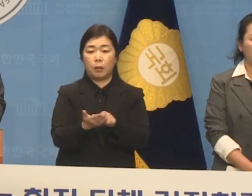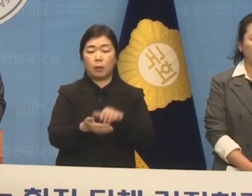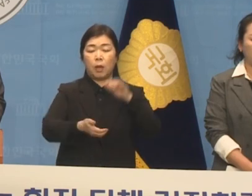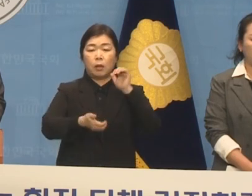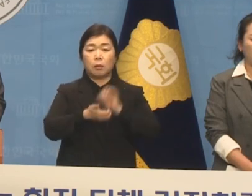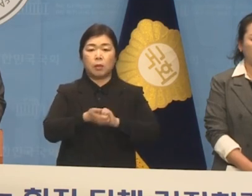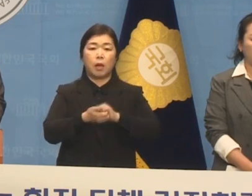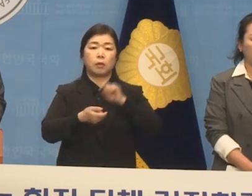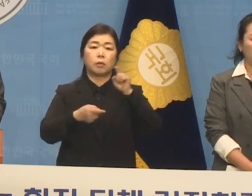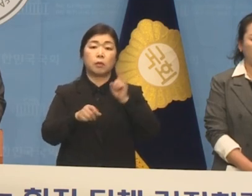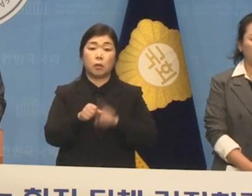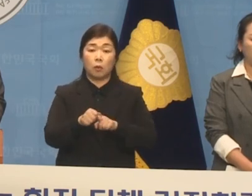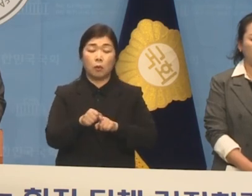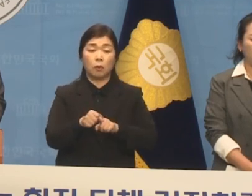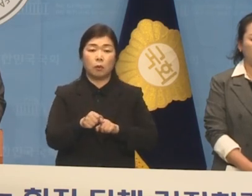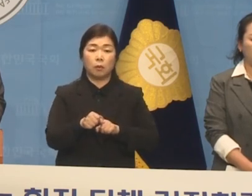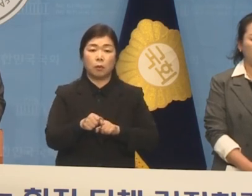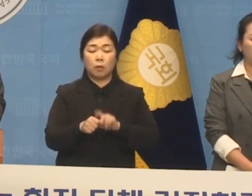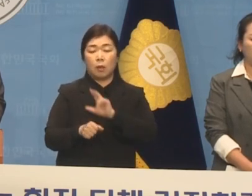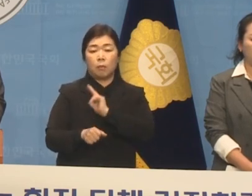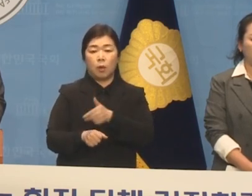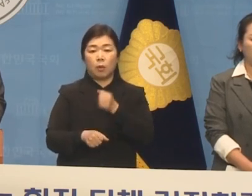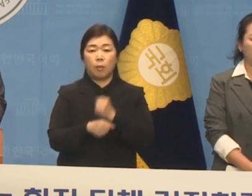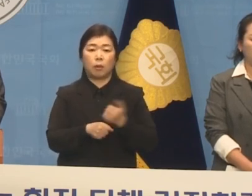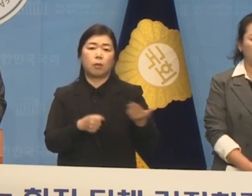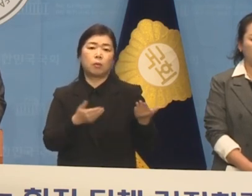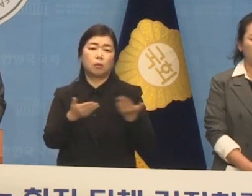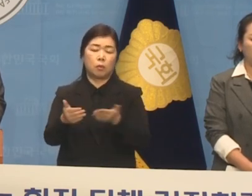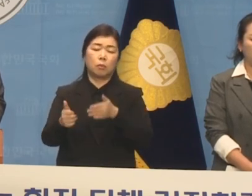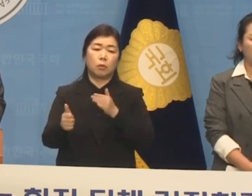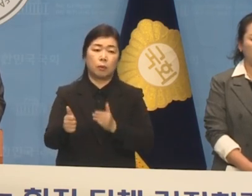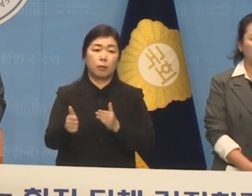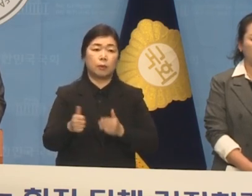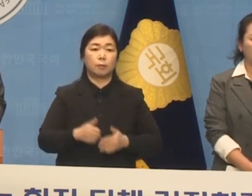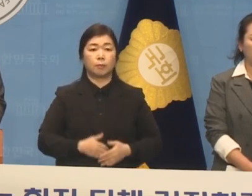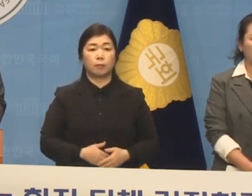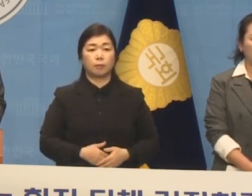제한적, 한시적 면허를 발급하도록 합니다.